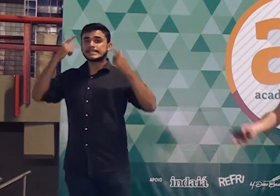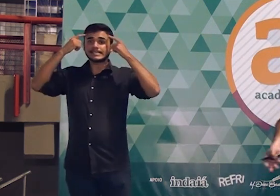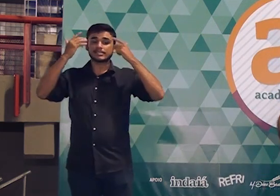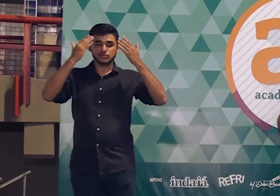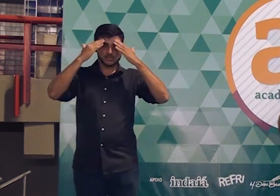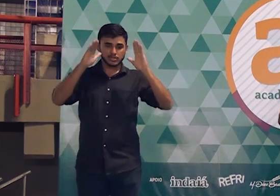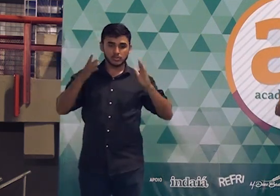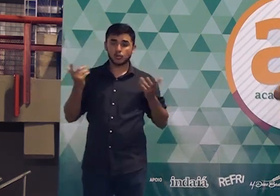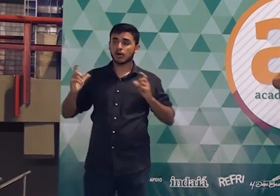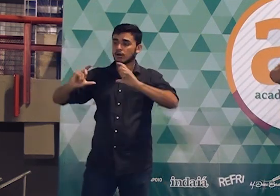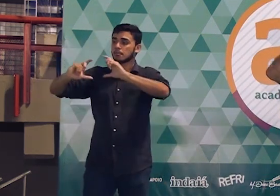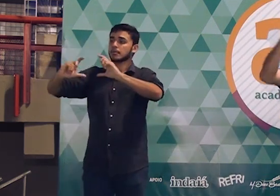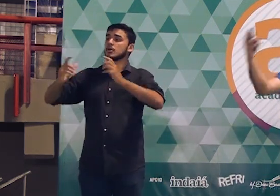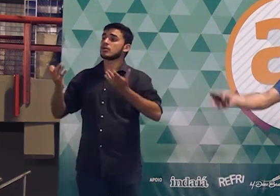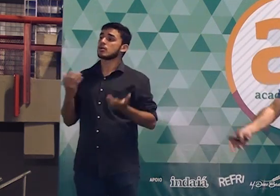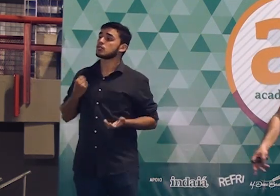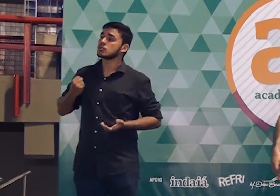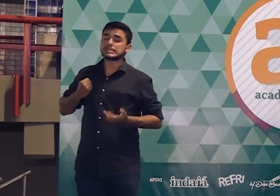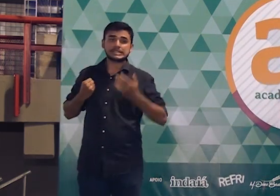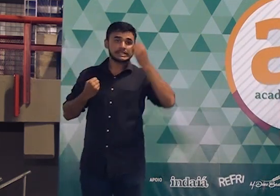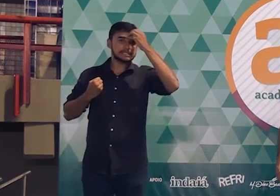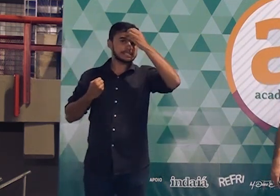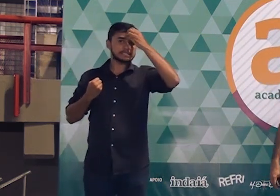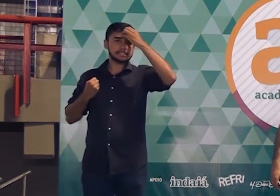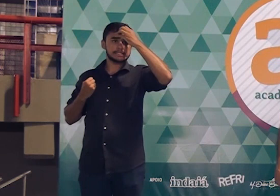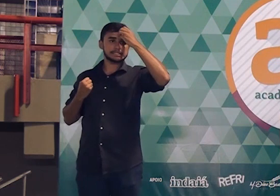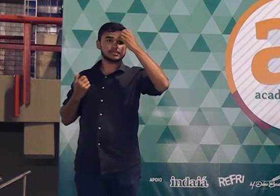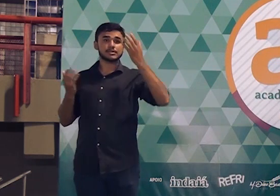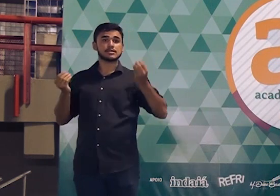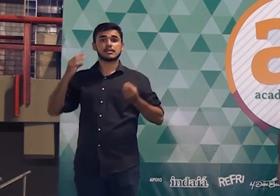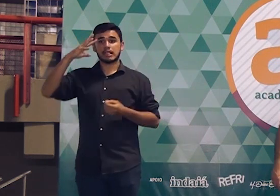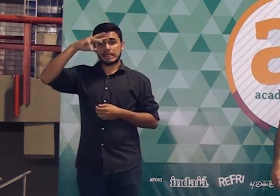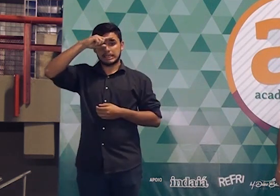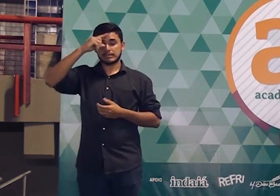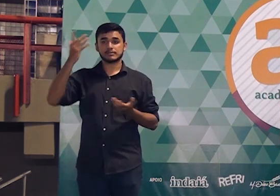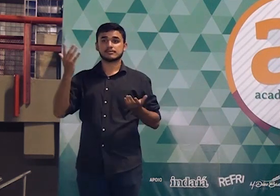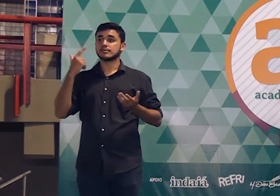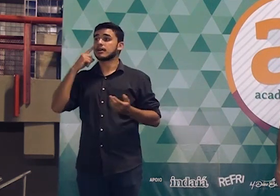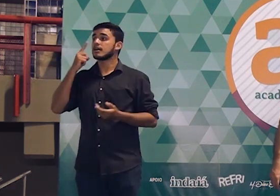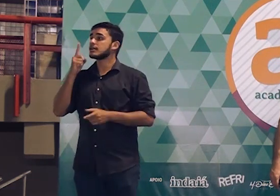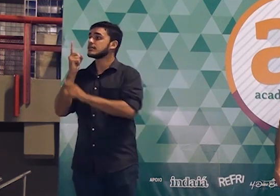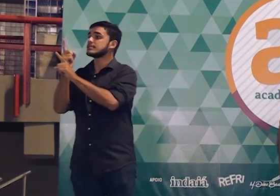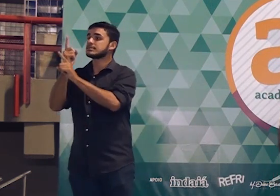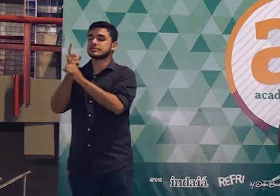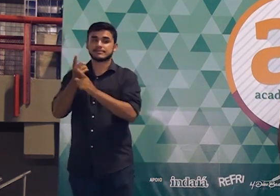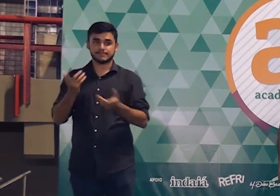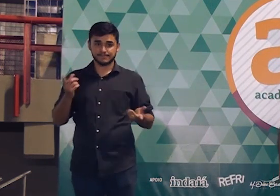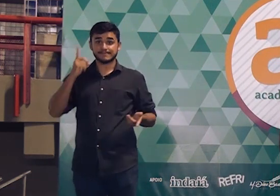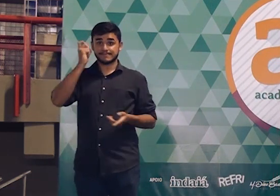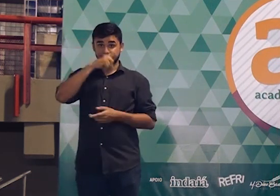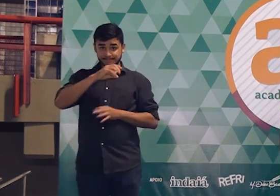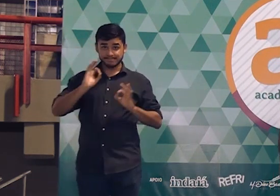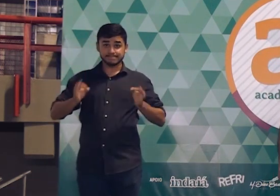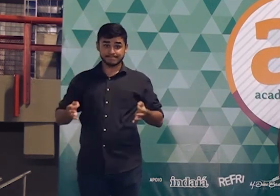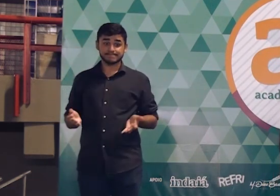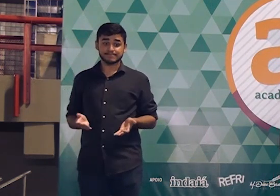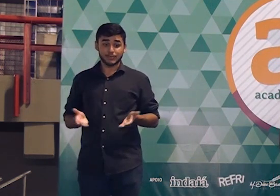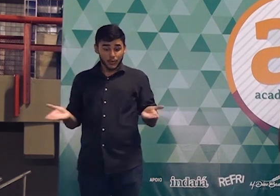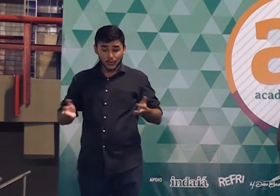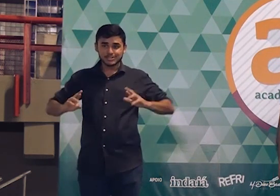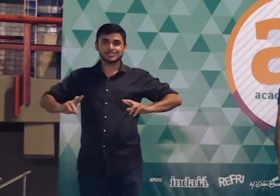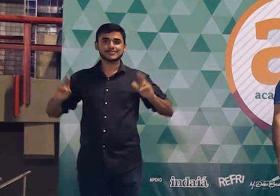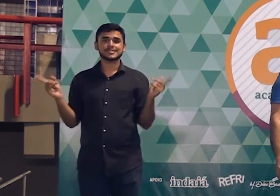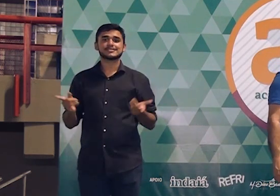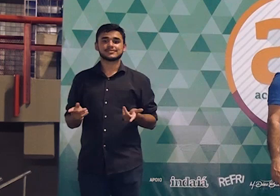a placa do seu carro, e você estava, né, sem condição de achar o diabo do carro. Imagina como é legal. Ou seja,